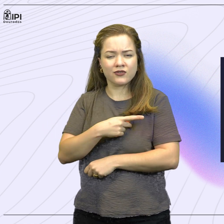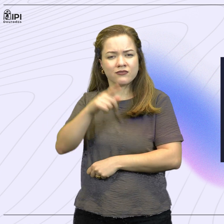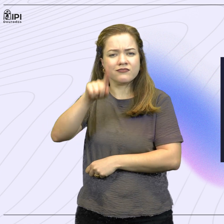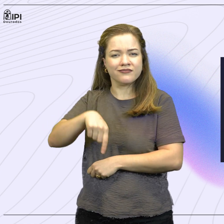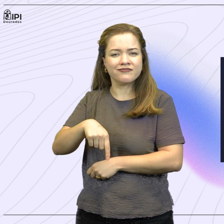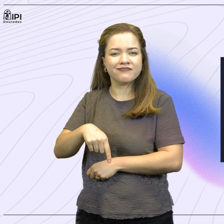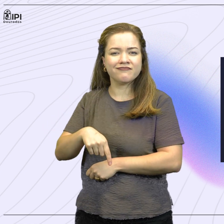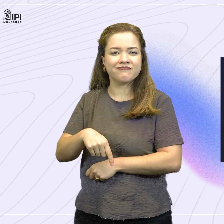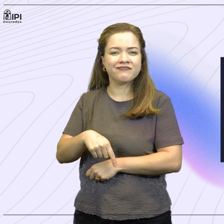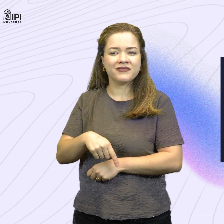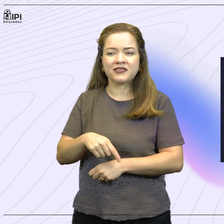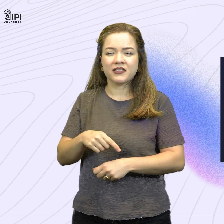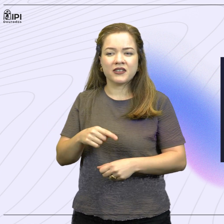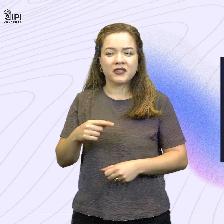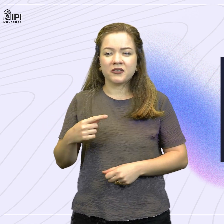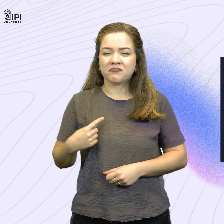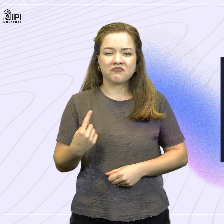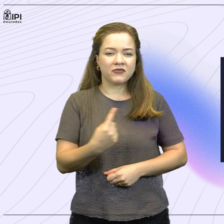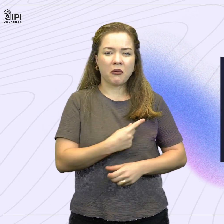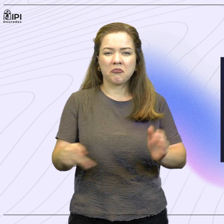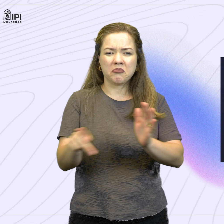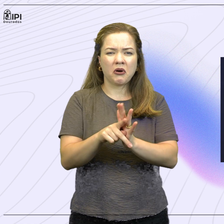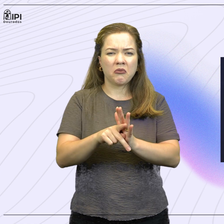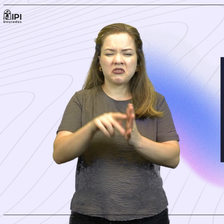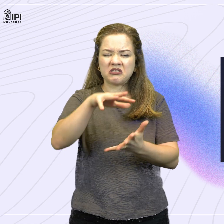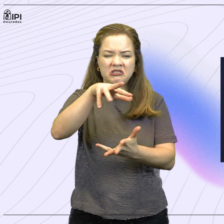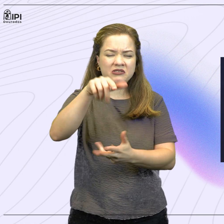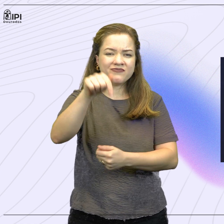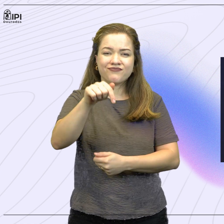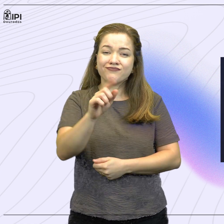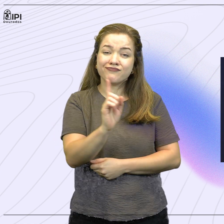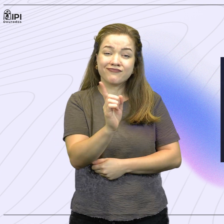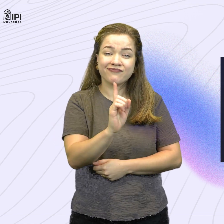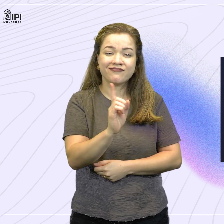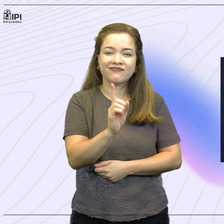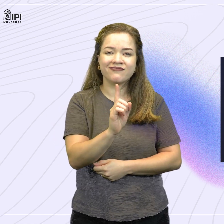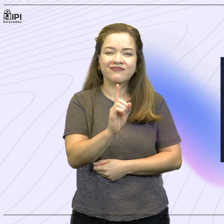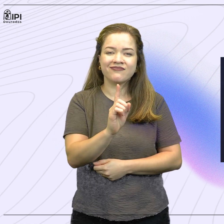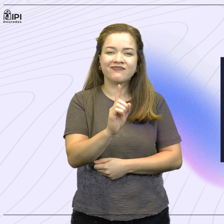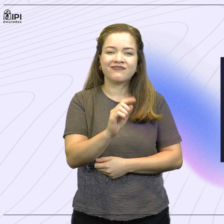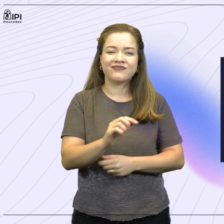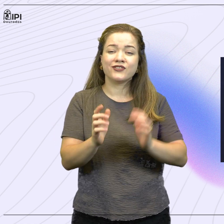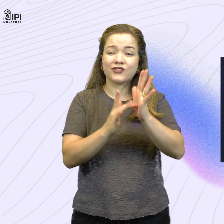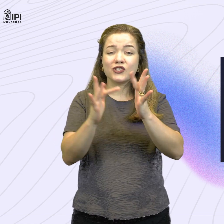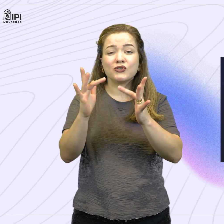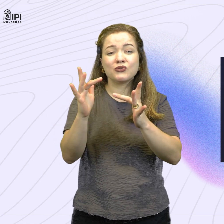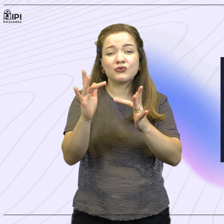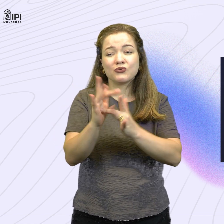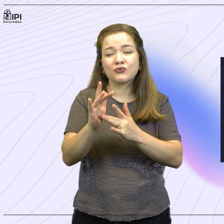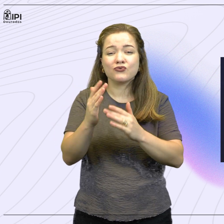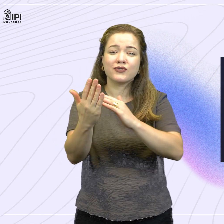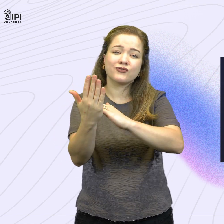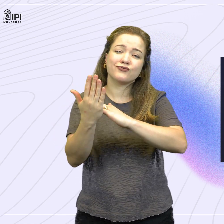nós não pertencemos a este mundo. Que nós também fomos acolhidos por Cristo Jesus. Que Ele